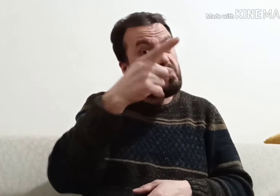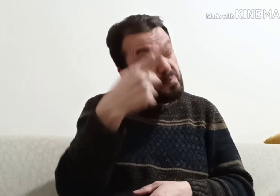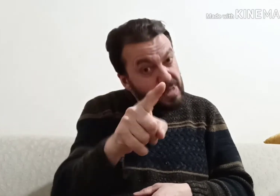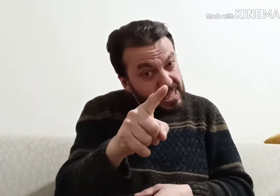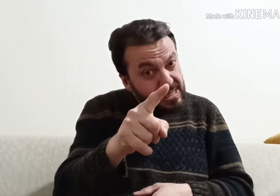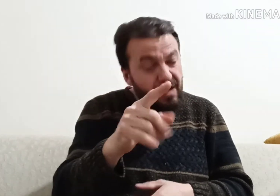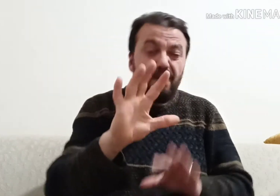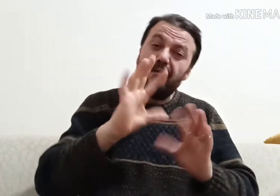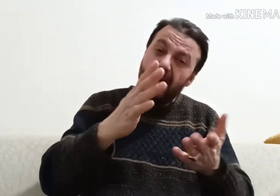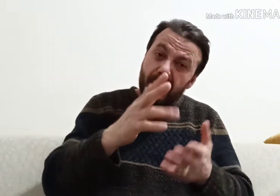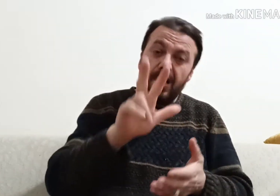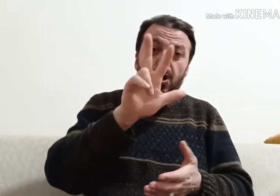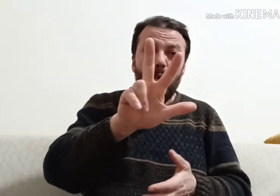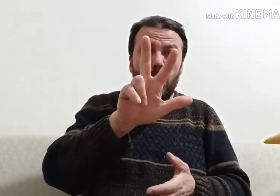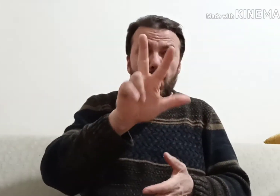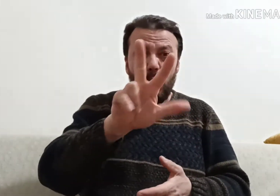civarında insan ölüyor.